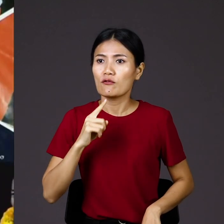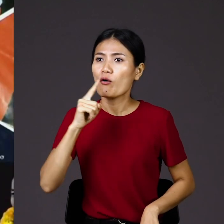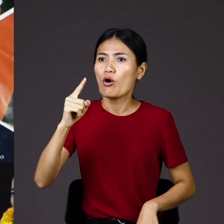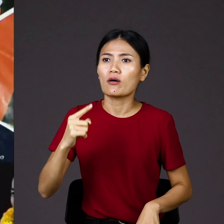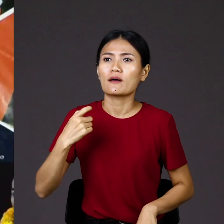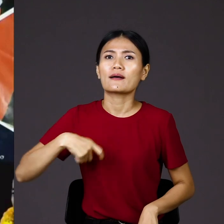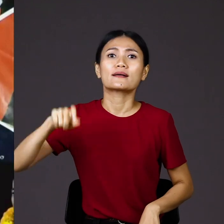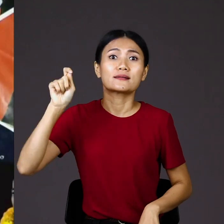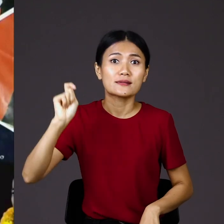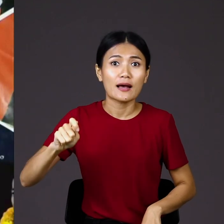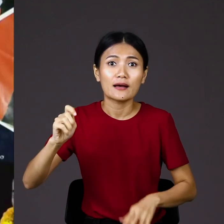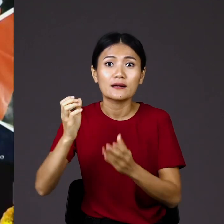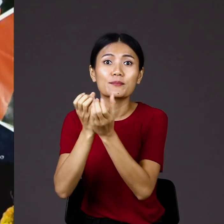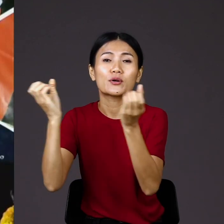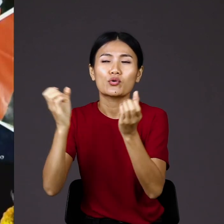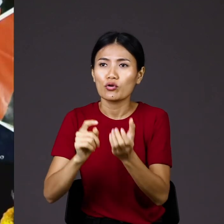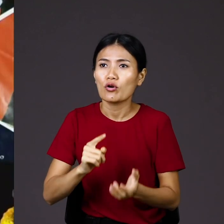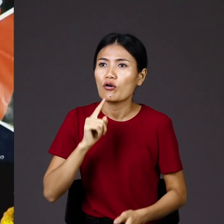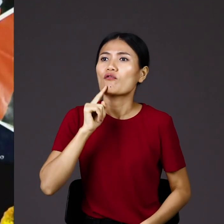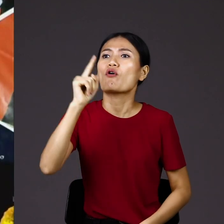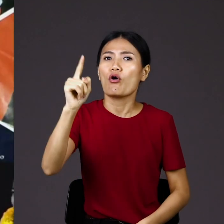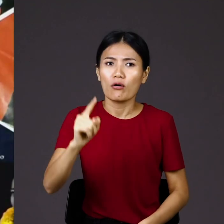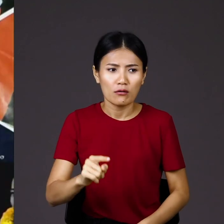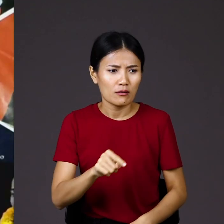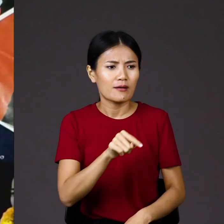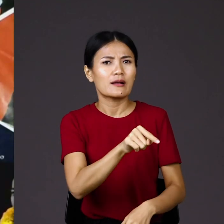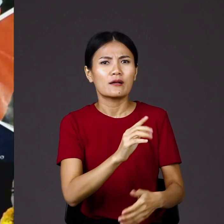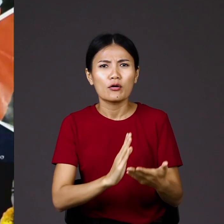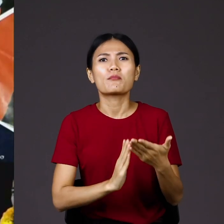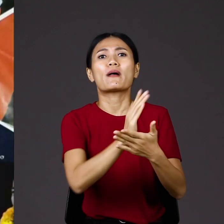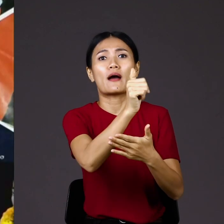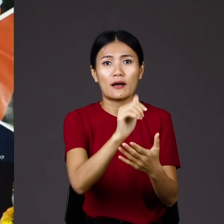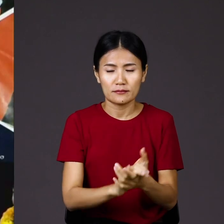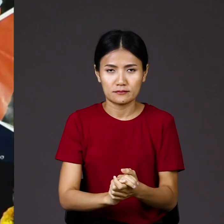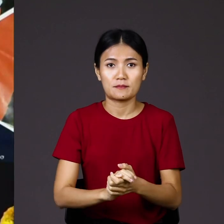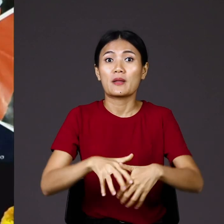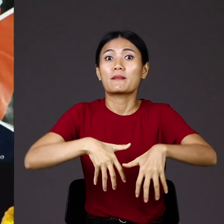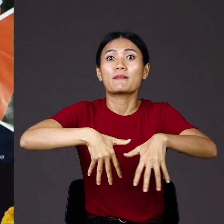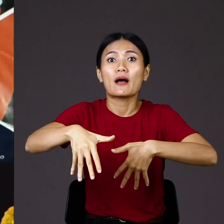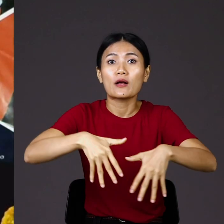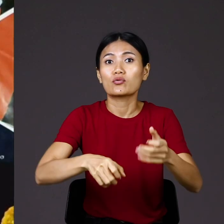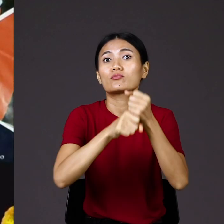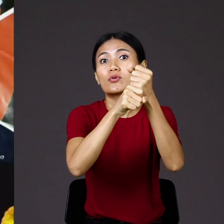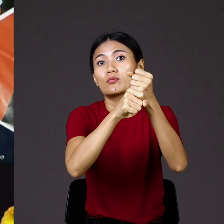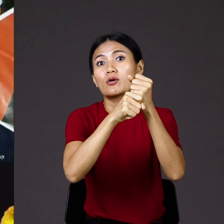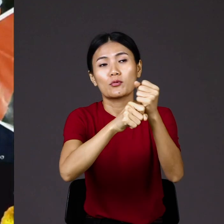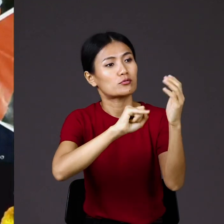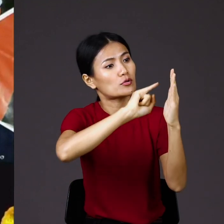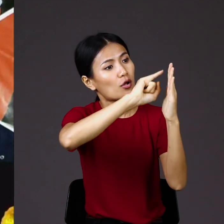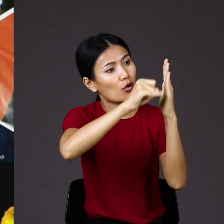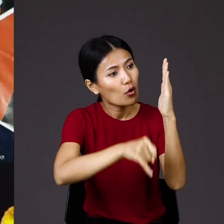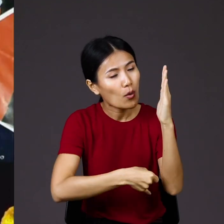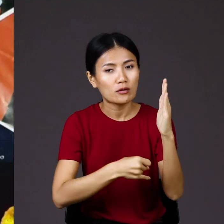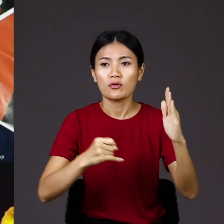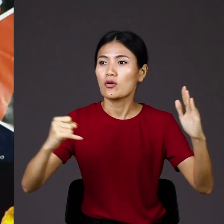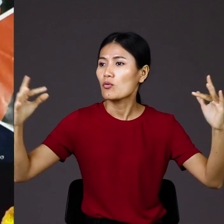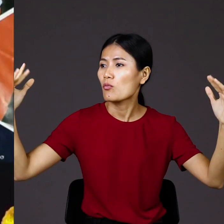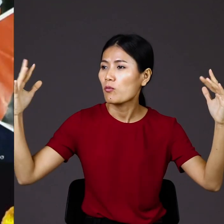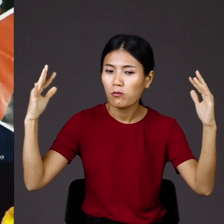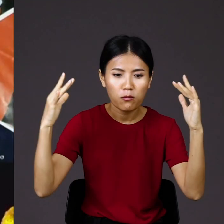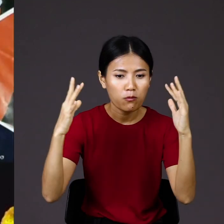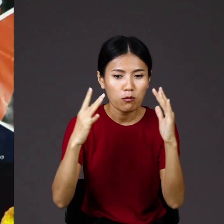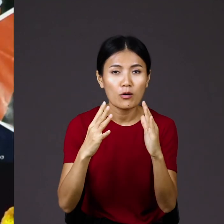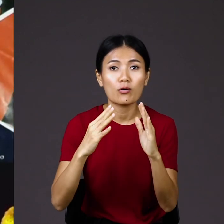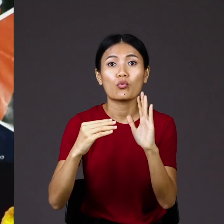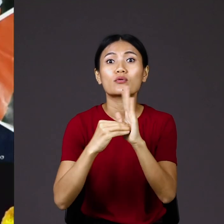อีกน้องๆลูกหลานของเราชุมนุมทั่วประเทศทุกจังหวัดขึ้นหมดเข้าม